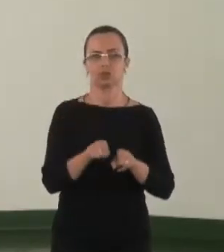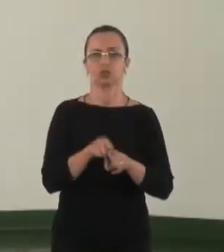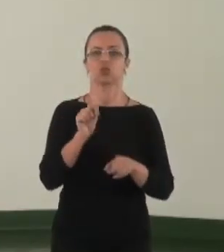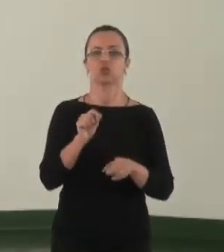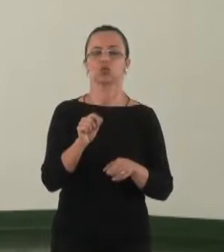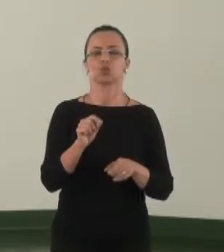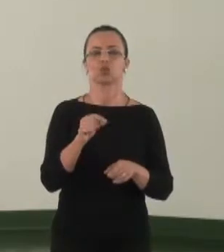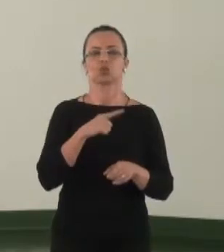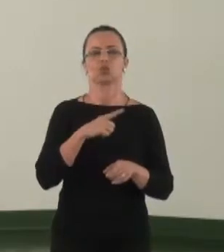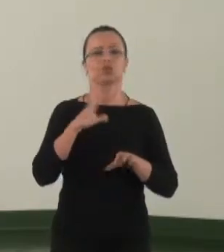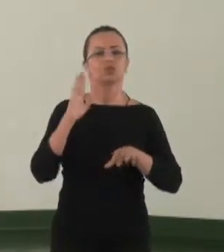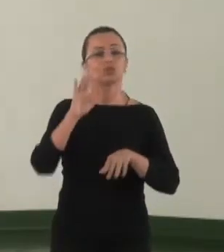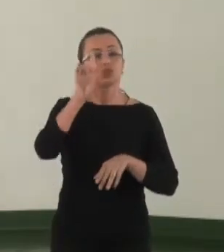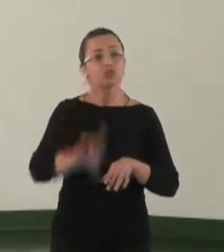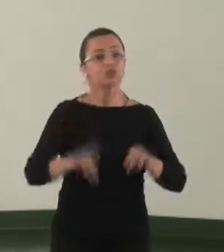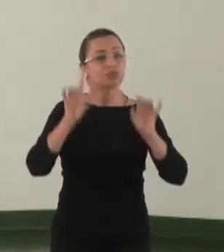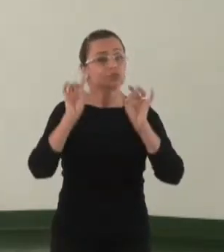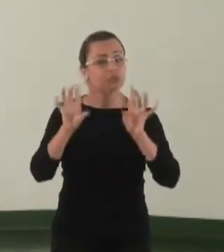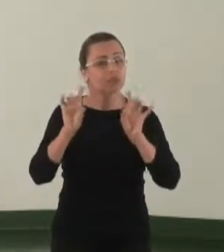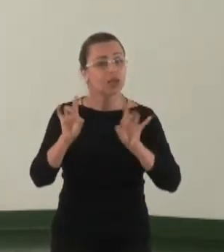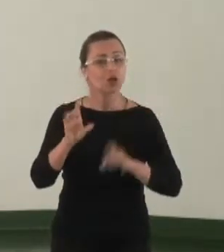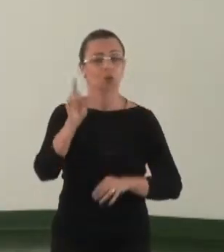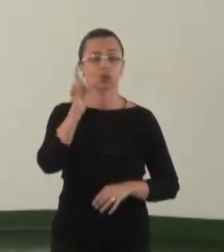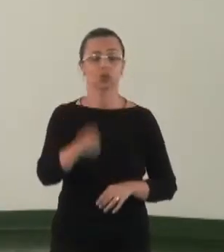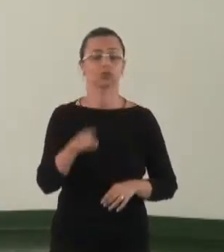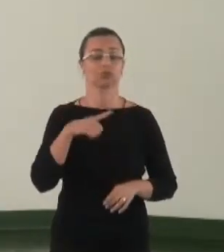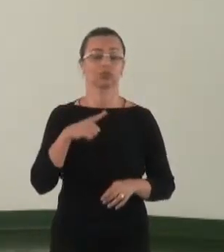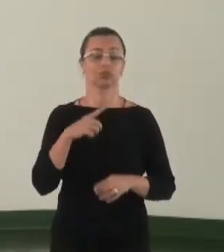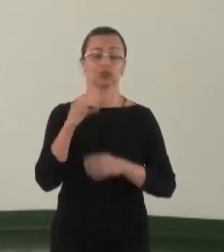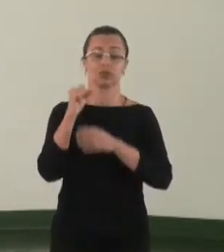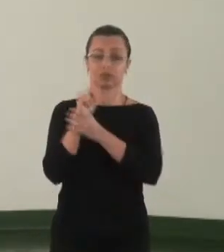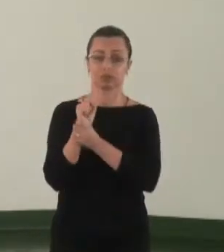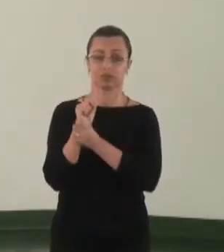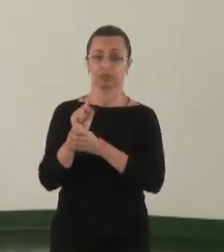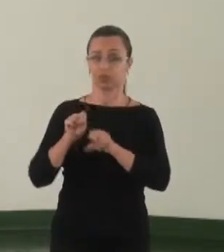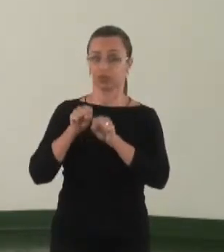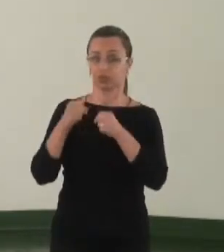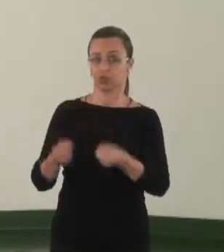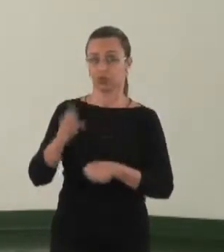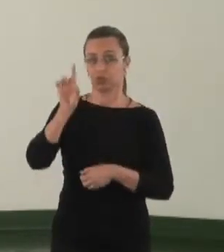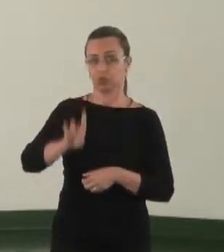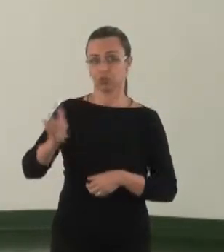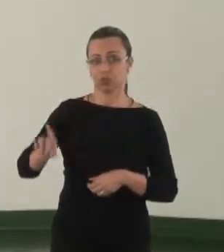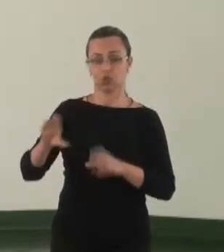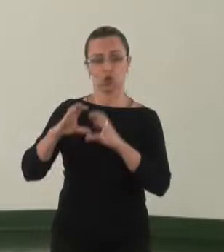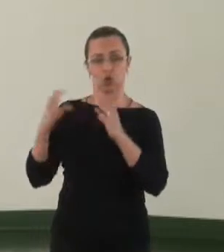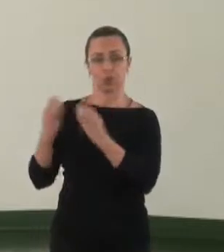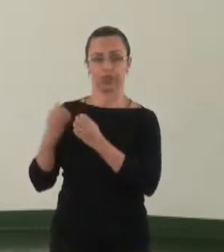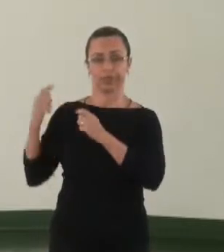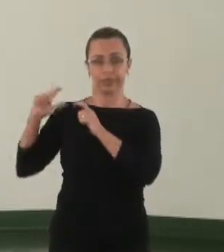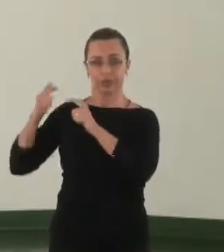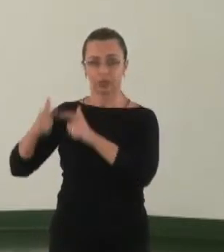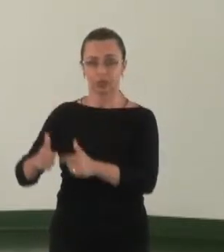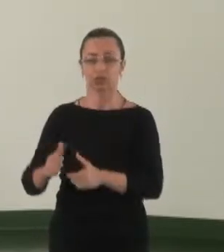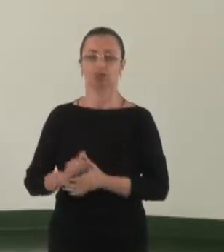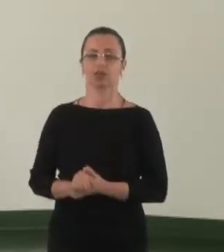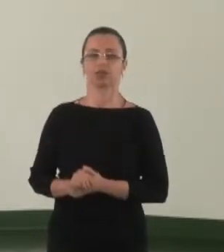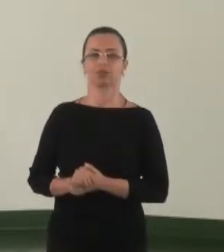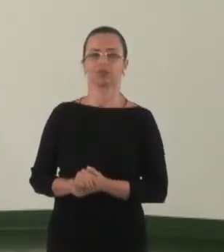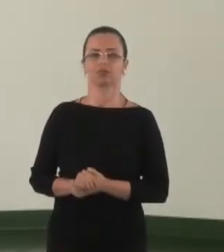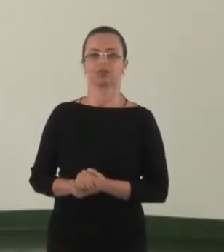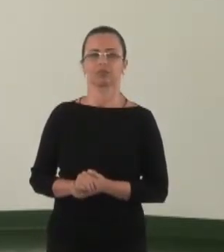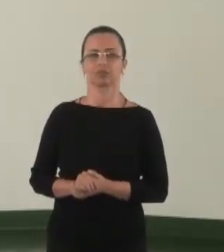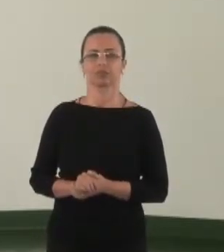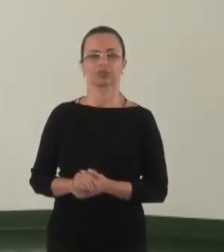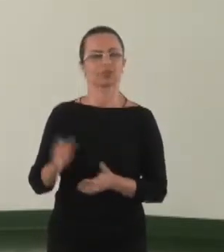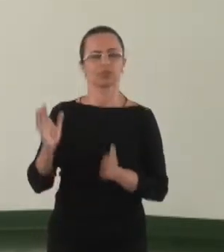e as prerrogativas dos membros dos ministérios públicos, no sentido de garantir a defesa desses direitos das comunidades tradicionais e aos